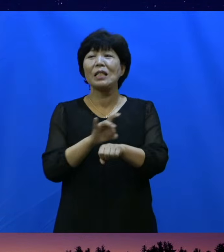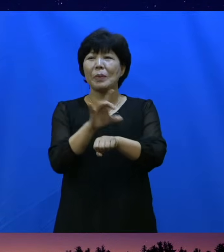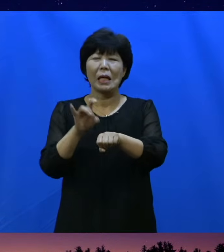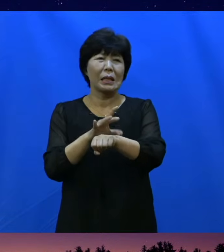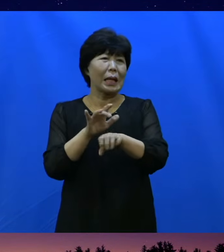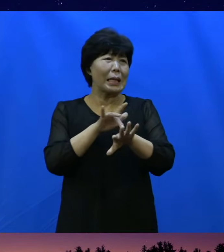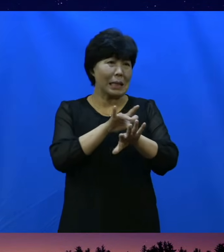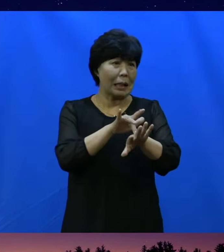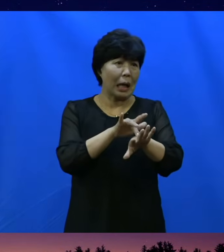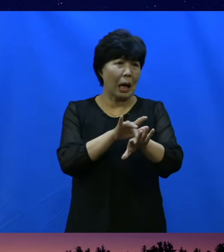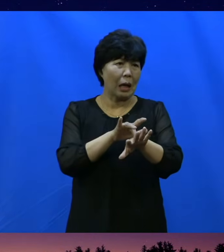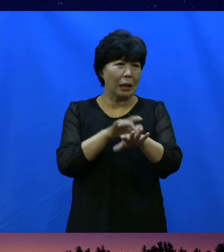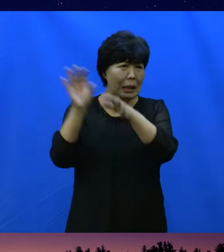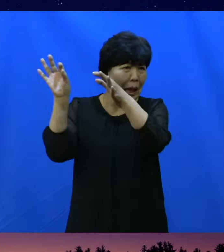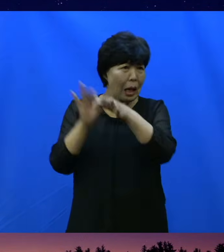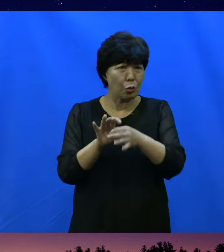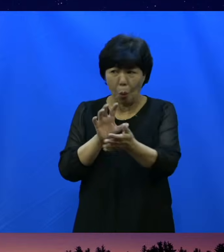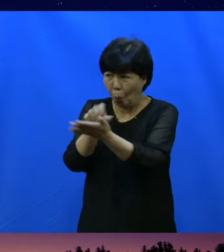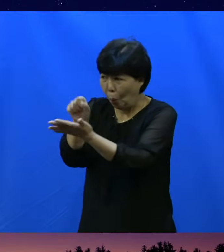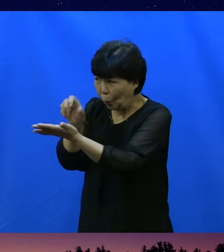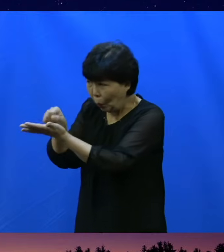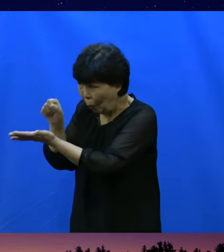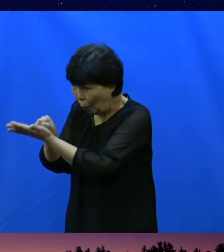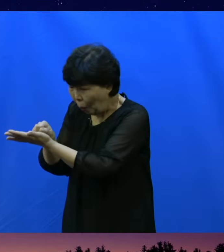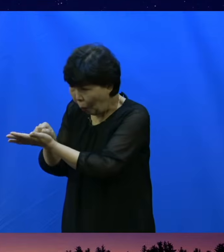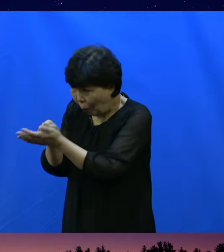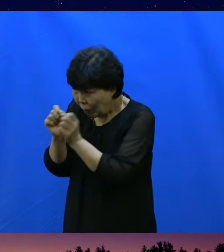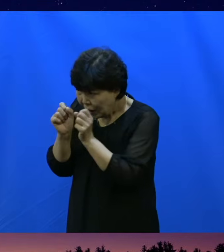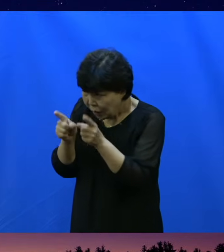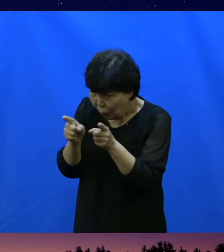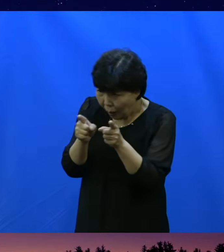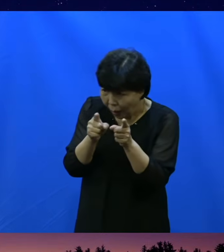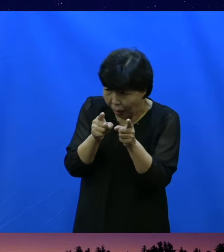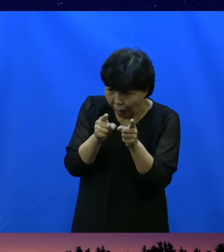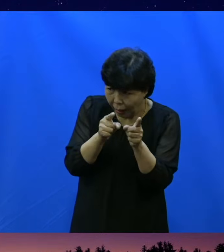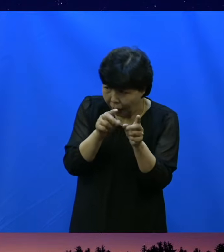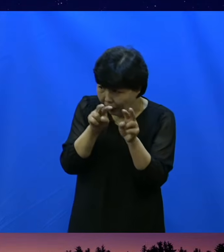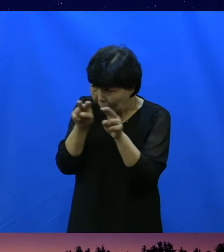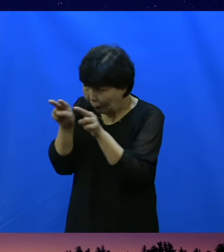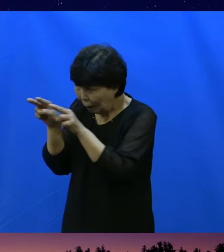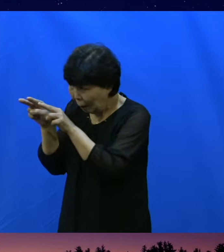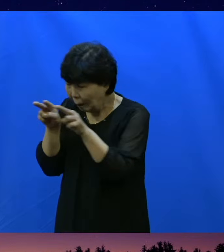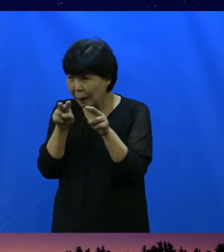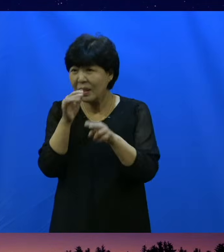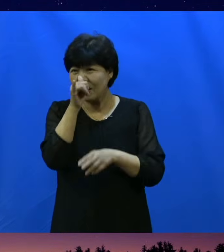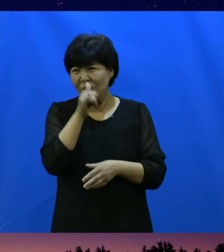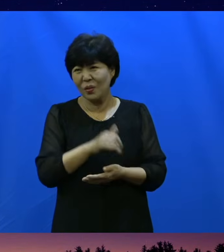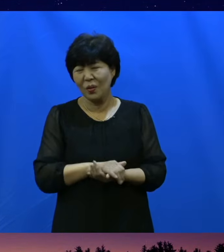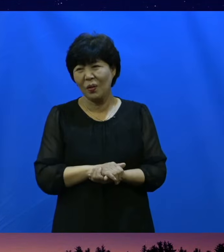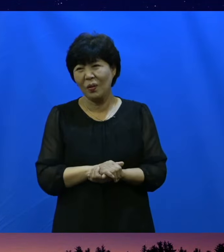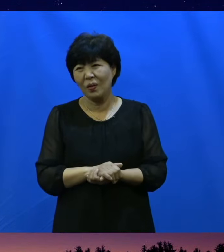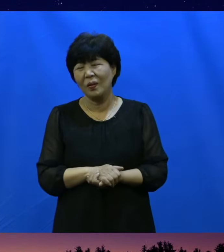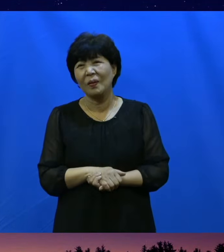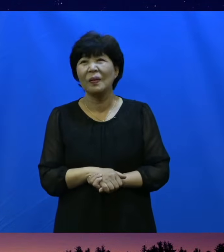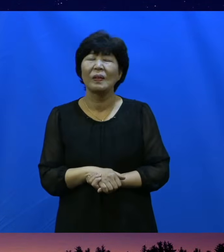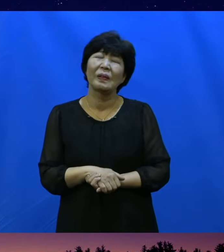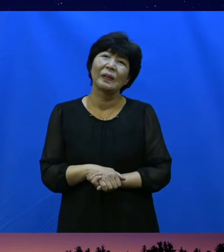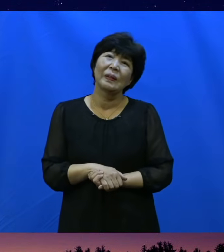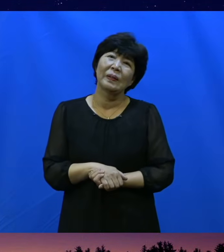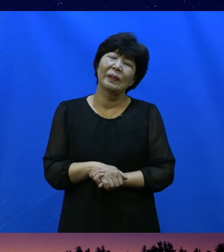24시간이잖아요, 여러분. 그러니까 형식적이고 격식에 맞춘 기도로는 영적 전쟁에 이길 수가 없어요.